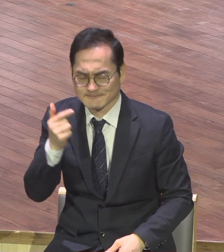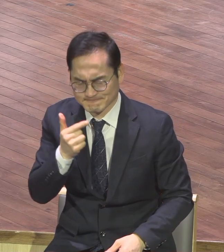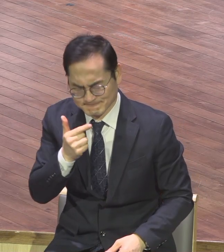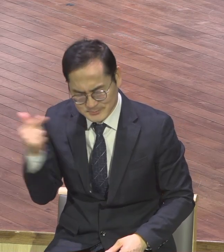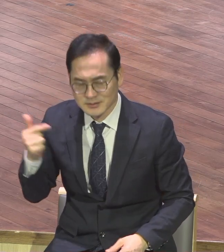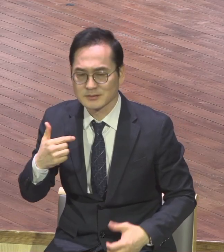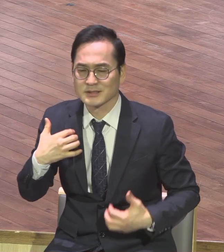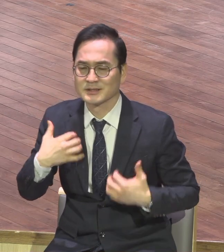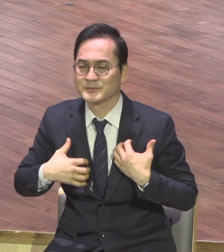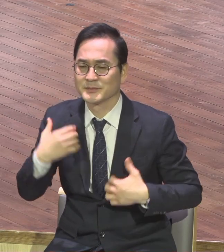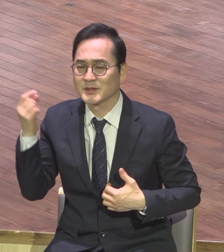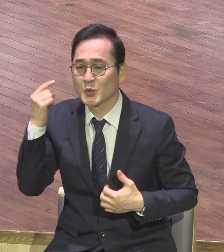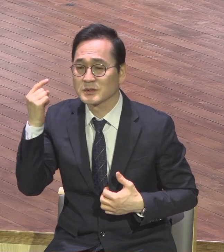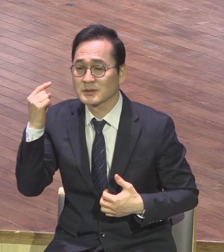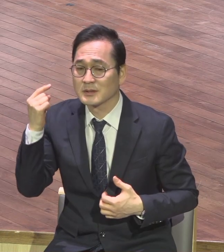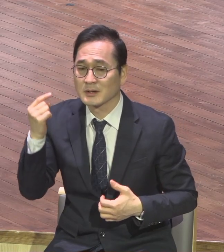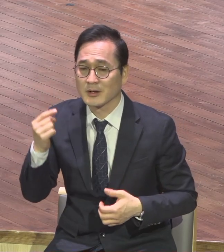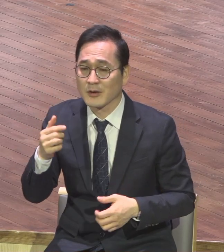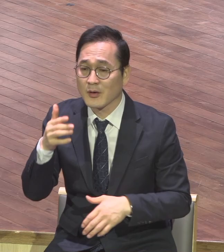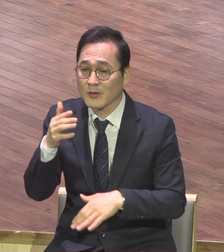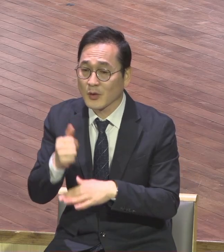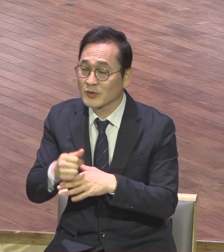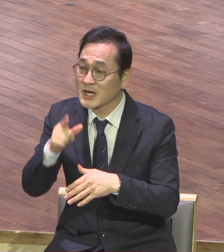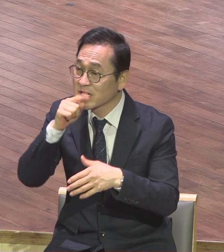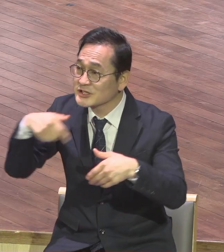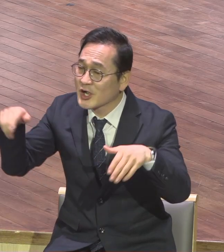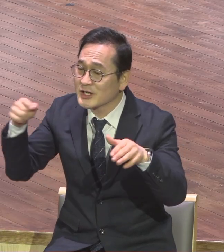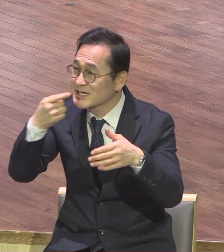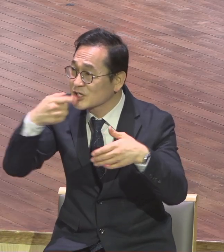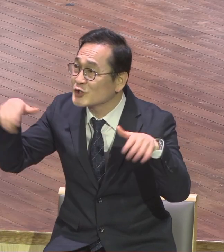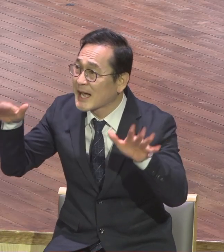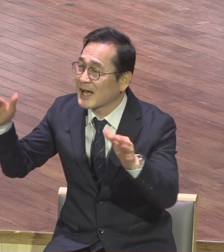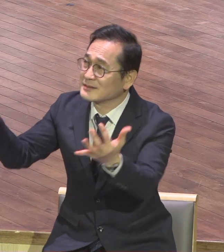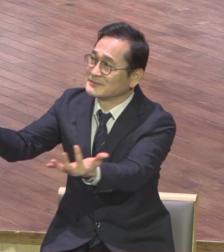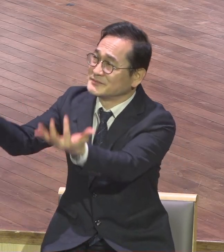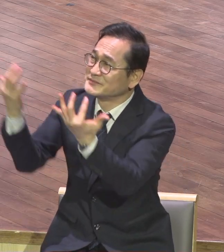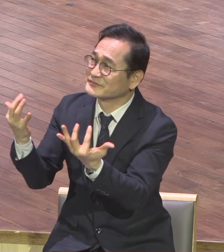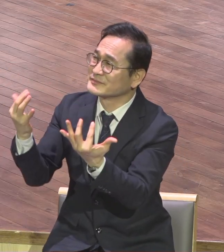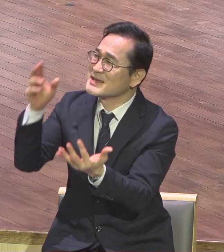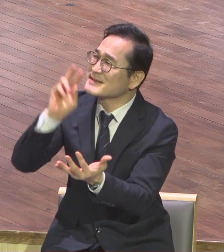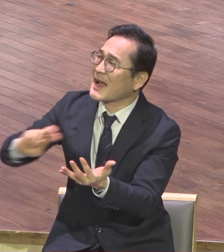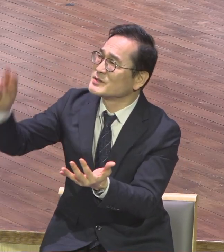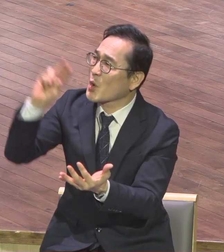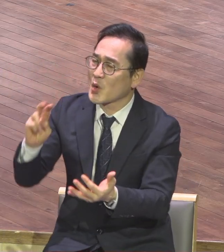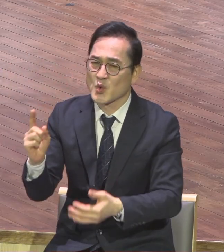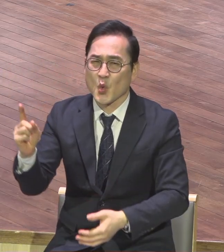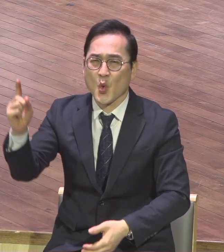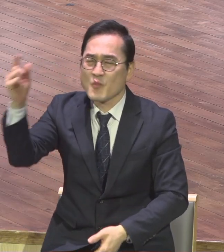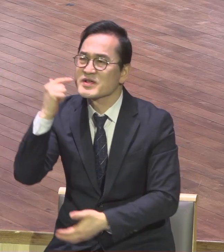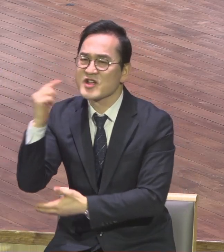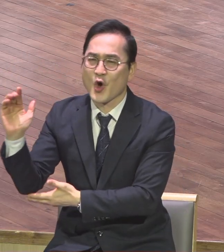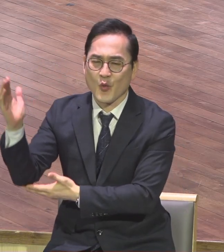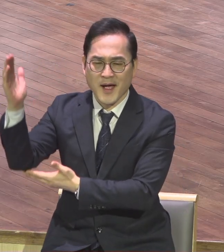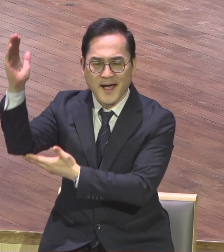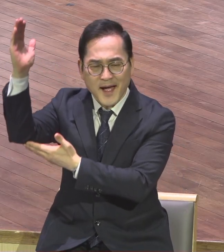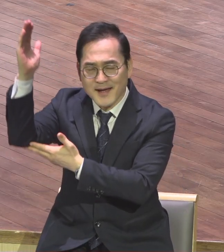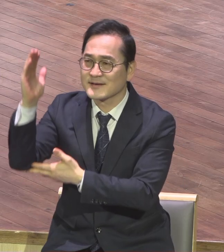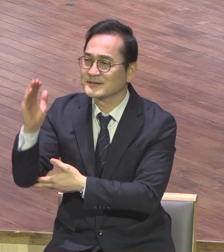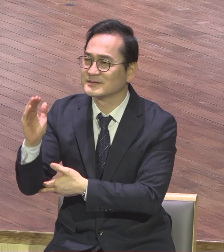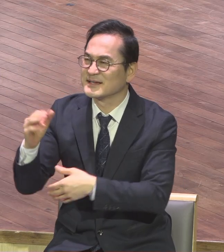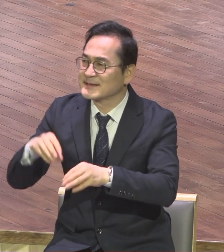그러면서 수많은 천군과 천사들이 함께 찬송을 합니다. 지극히 높은 곳에서는 하나님께 영광이요,